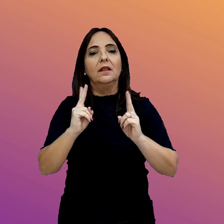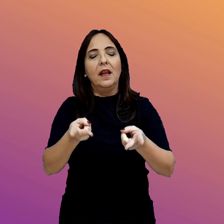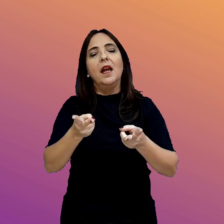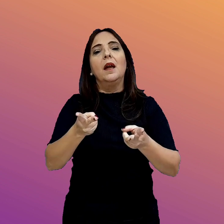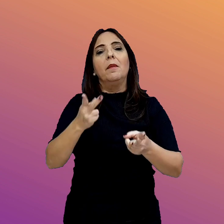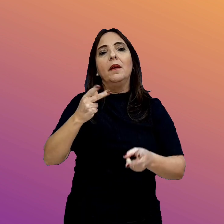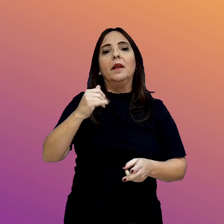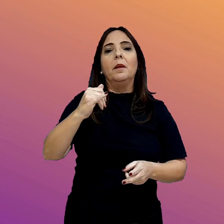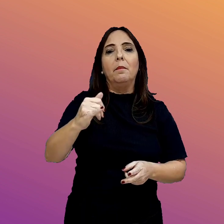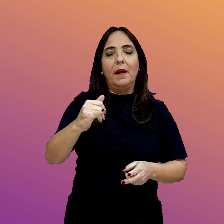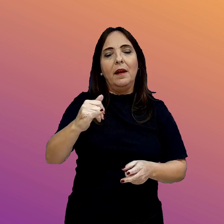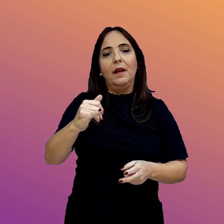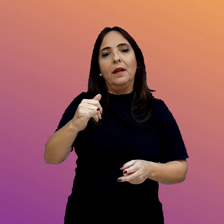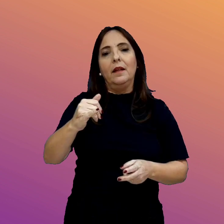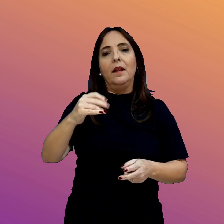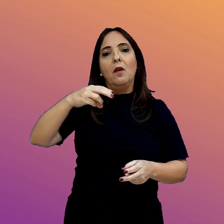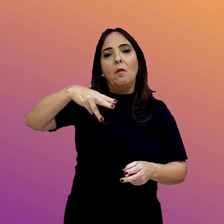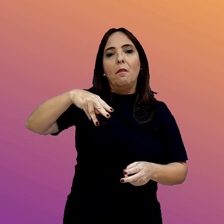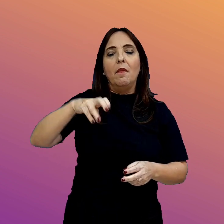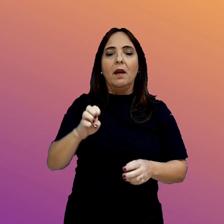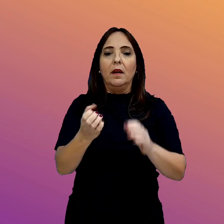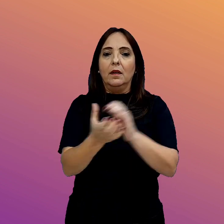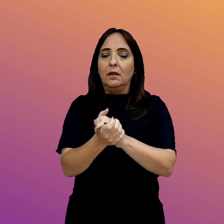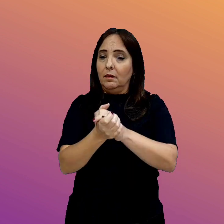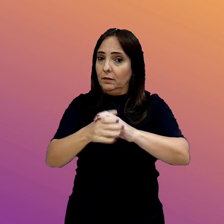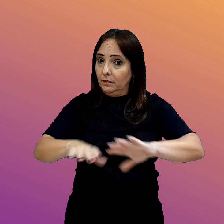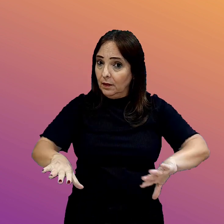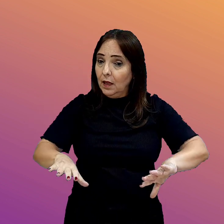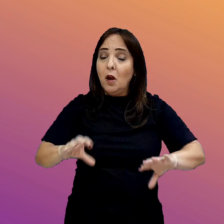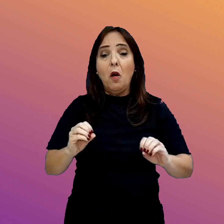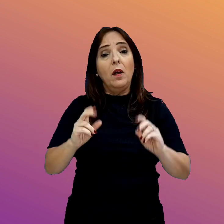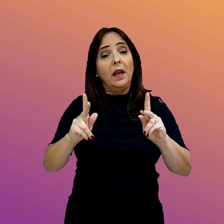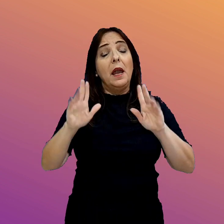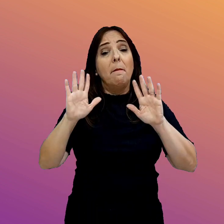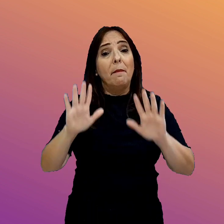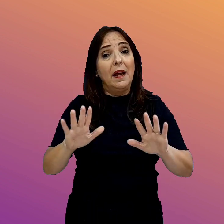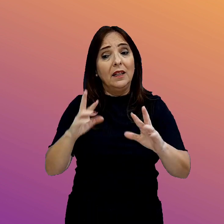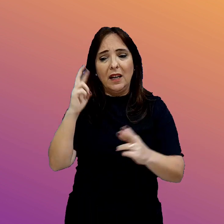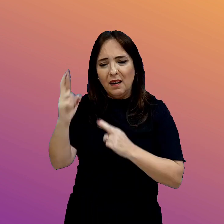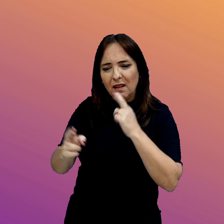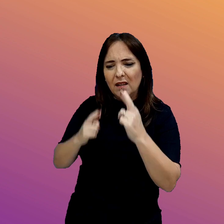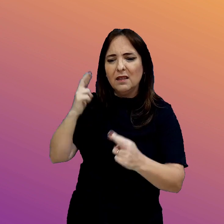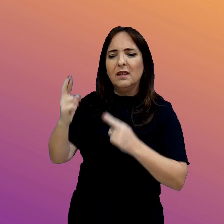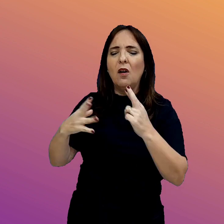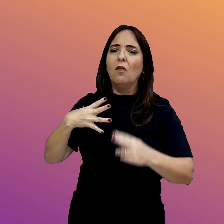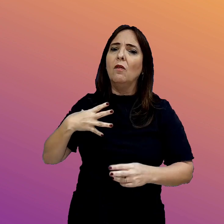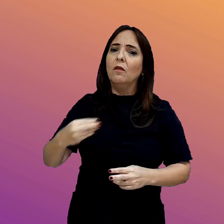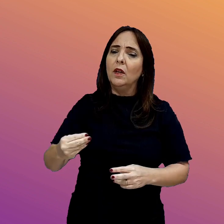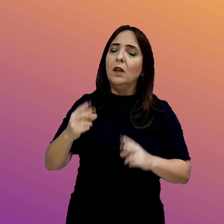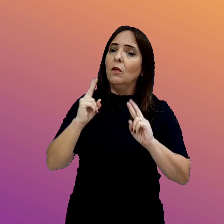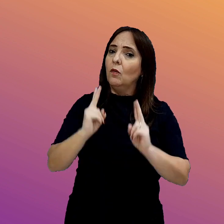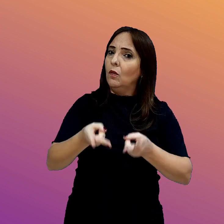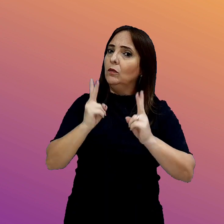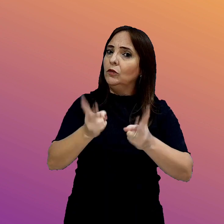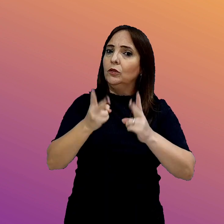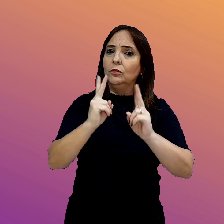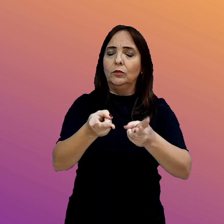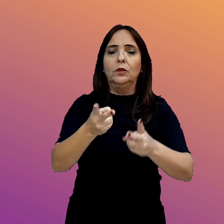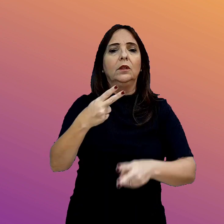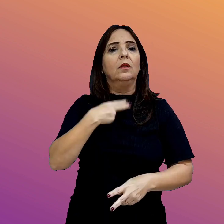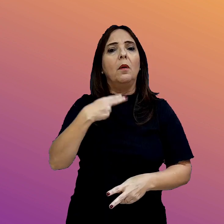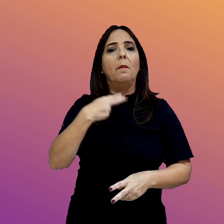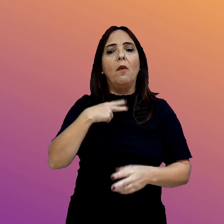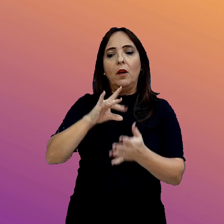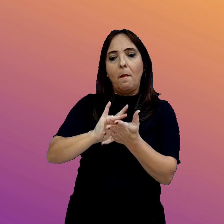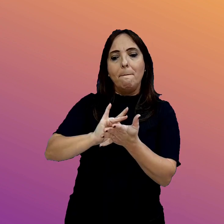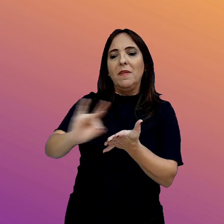separados e divorciados, se o casamento não deu certo, a relação com os filhos tem que dar certo. Então, os pais têm que ser, mesmo separados, não podem ser